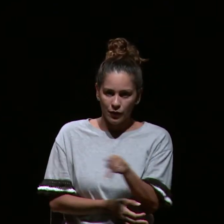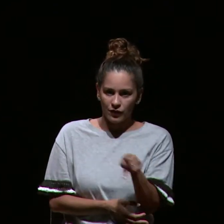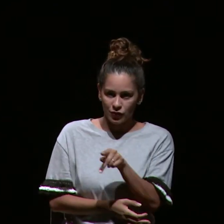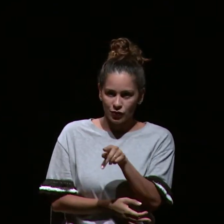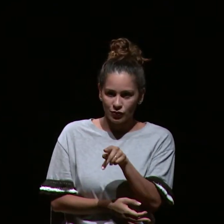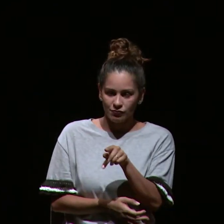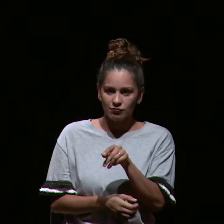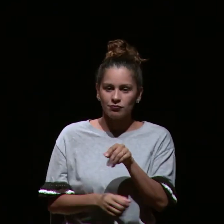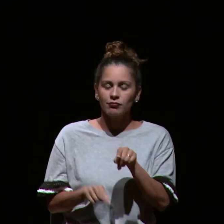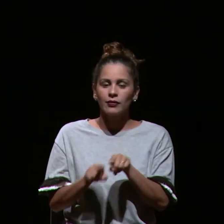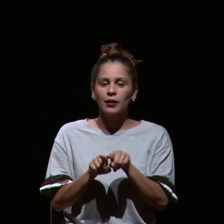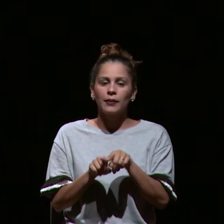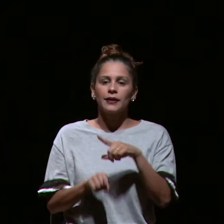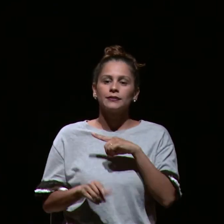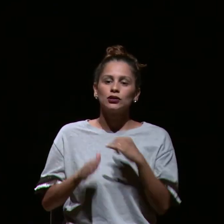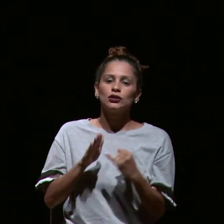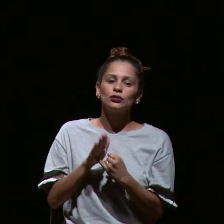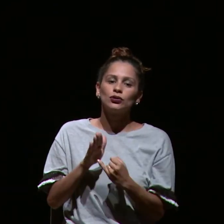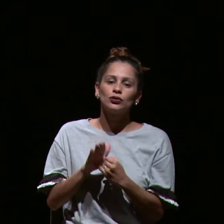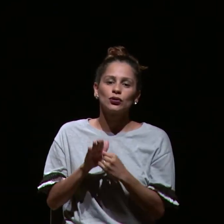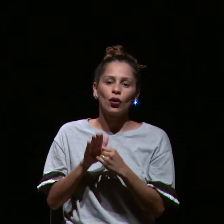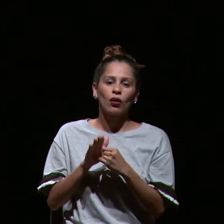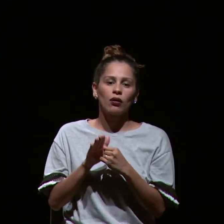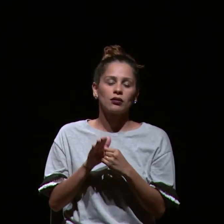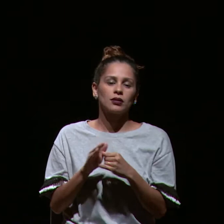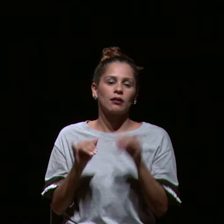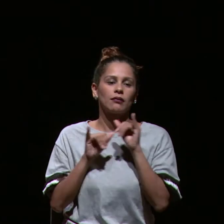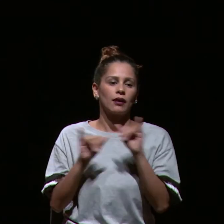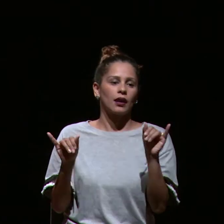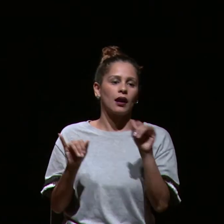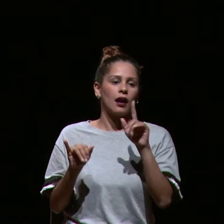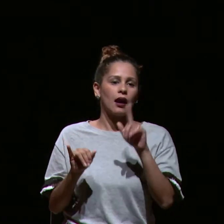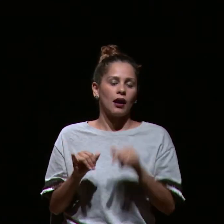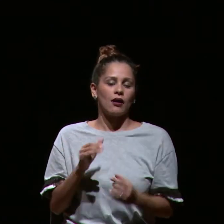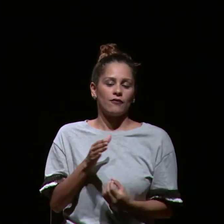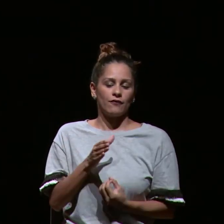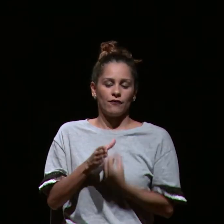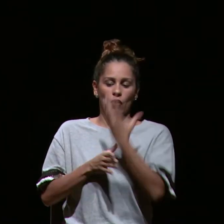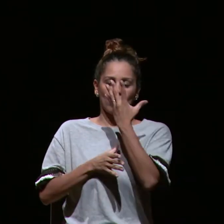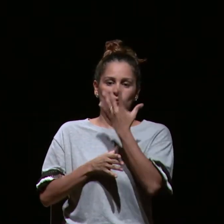se autodeclaram as fontes primárias dessas manifestações.